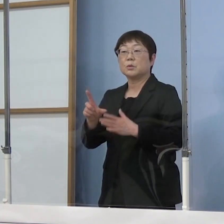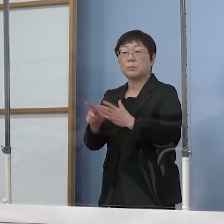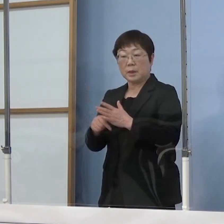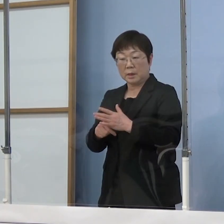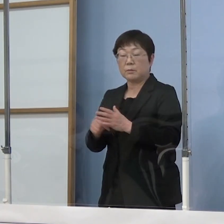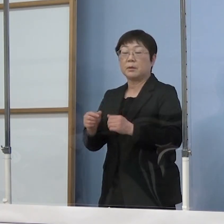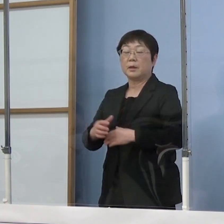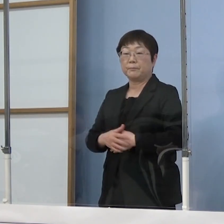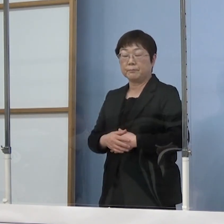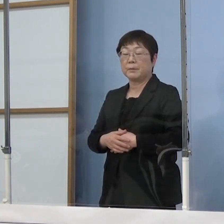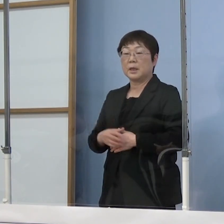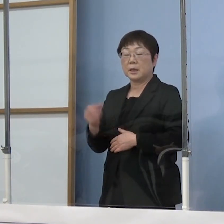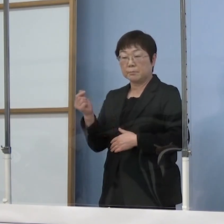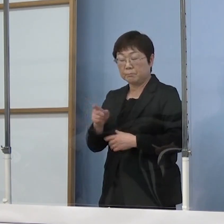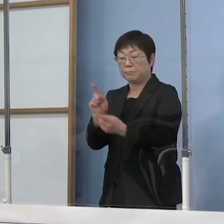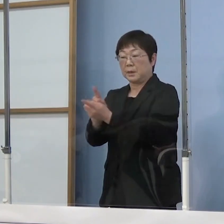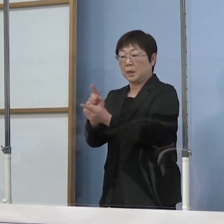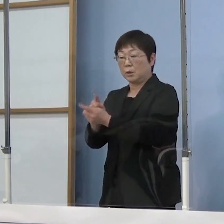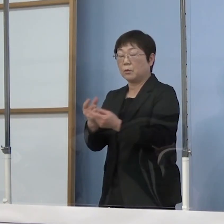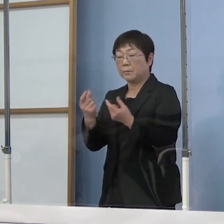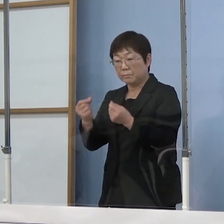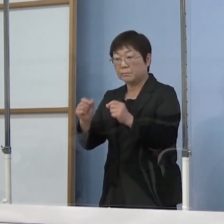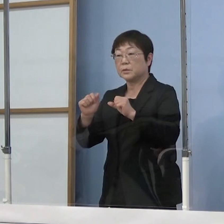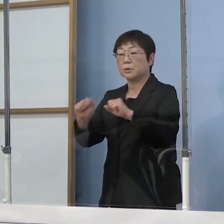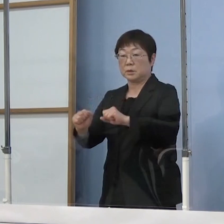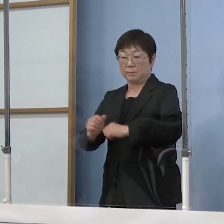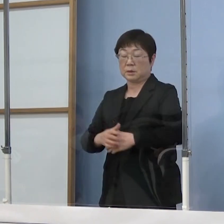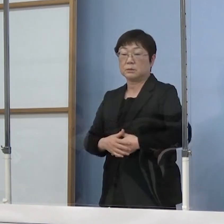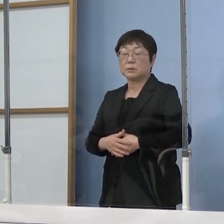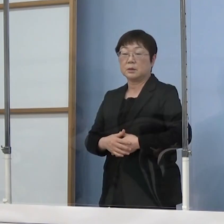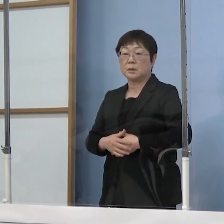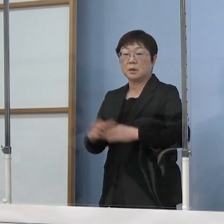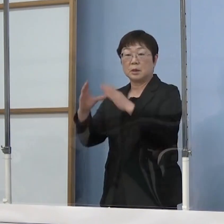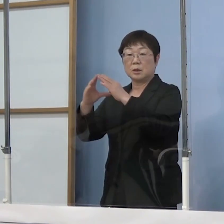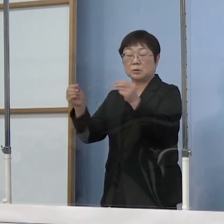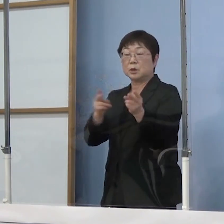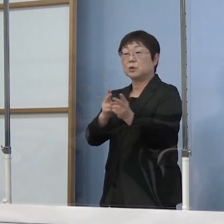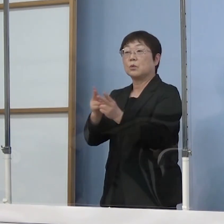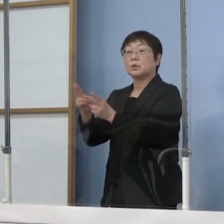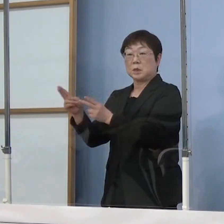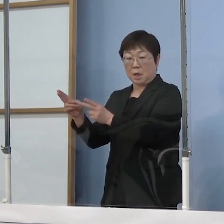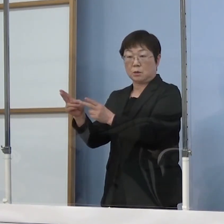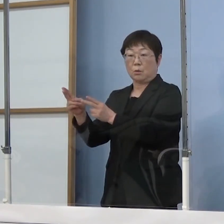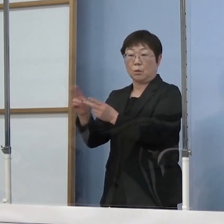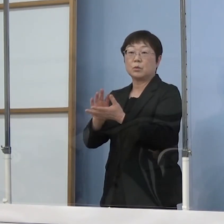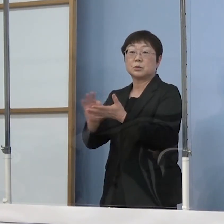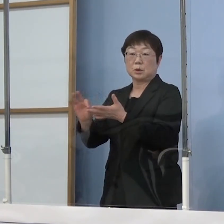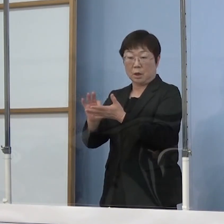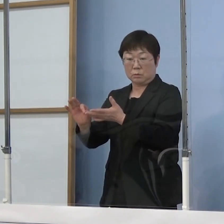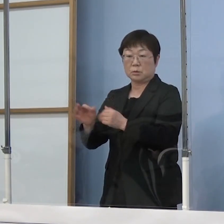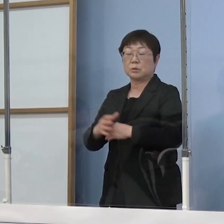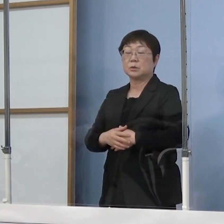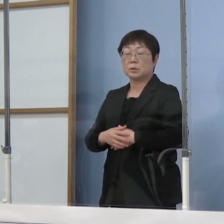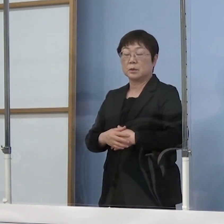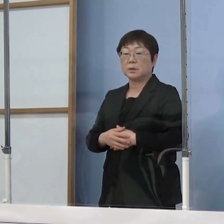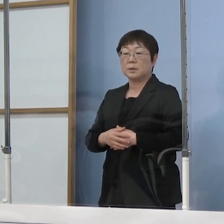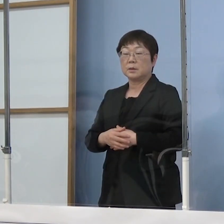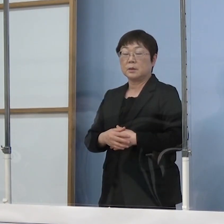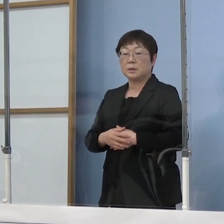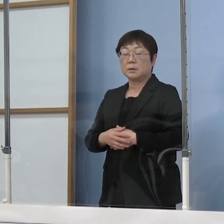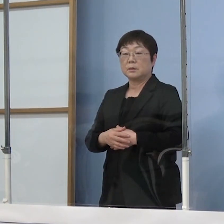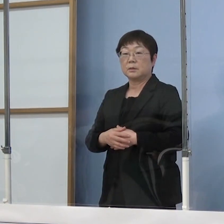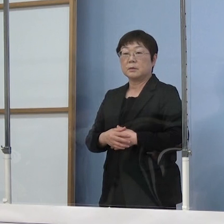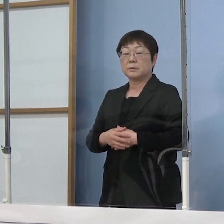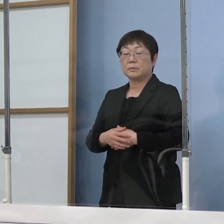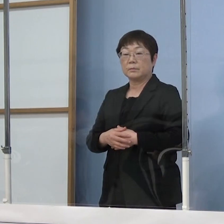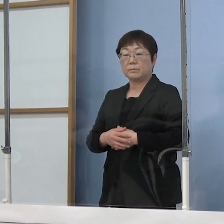遅滞なく対応をしていただければと。というのは今回国の制度、まあ、これもしっかりと導入をしていく形